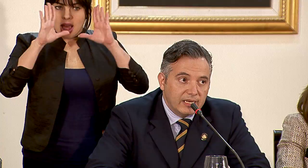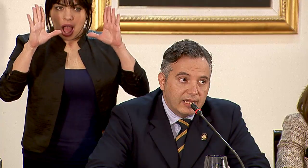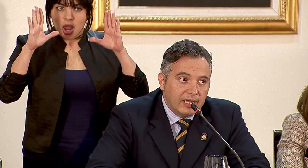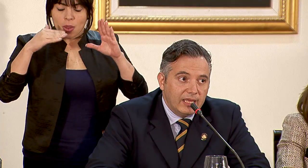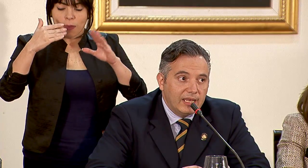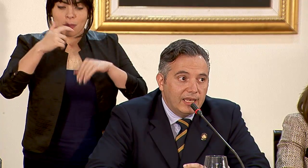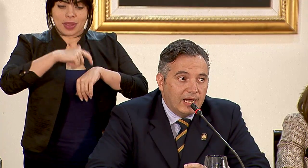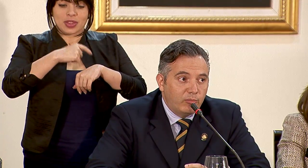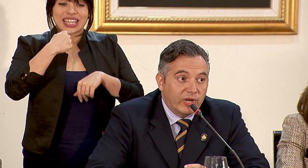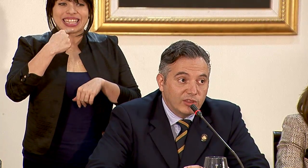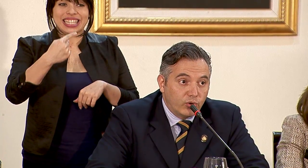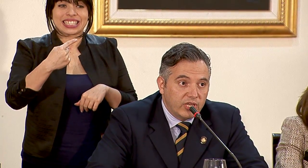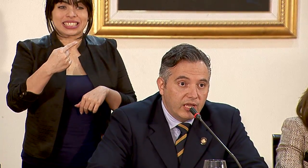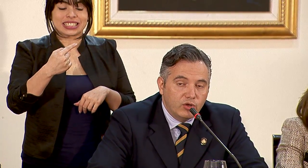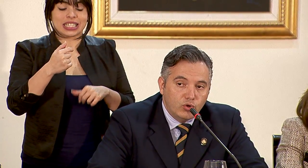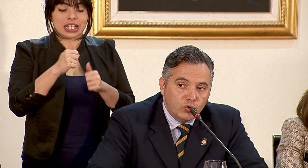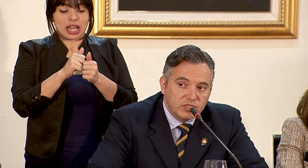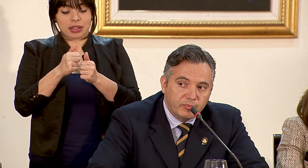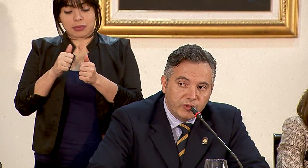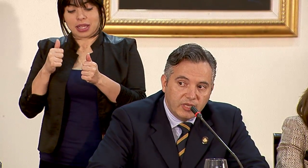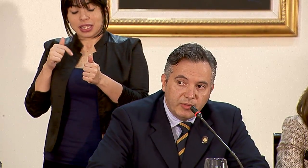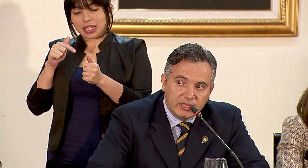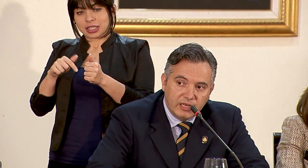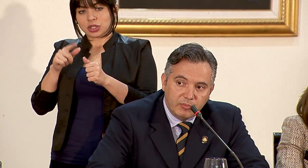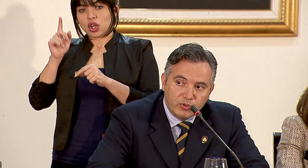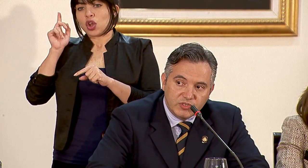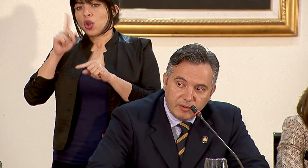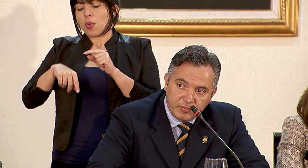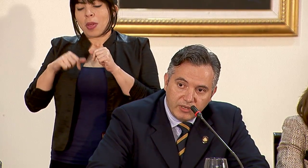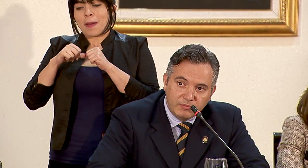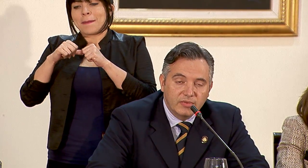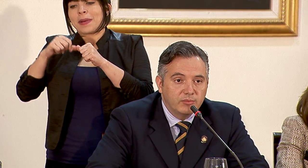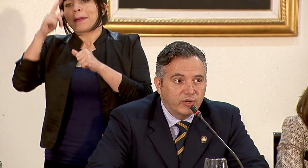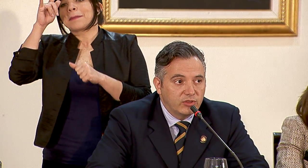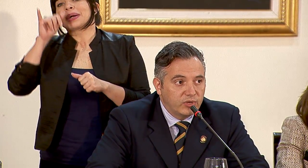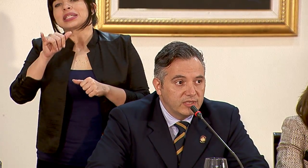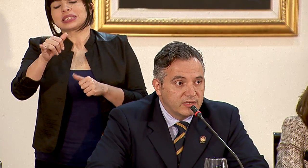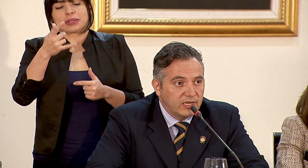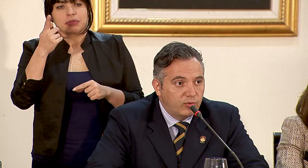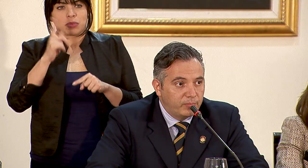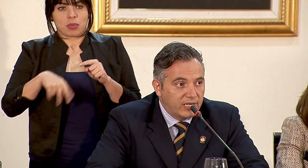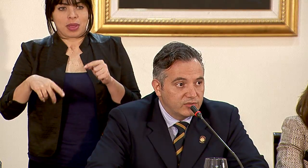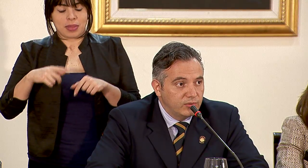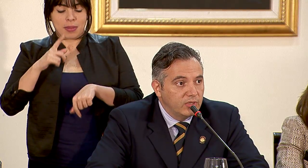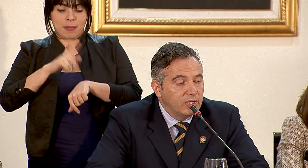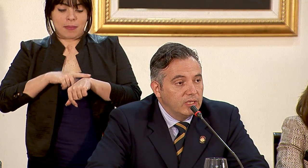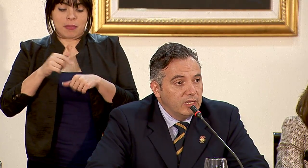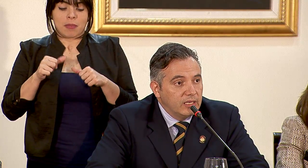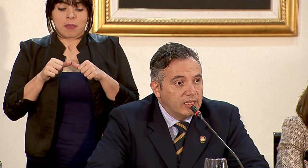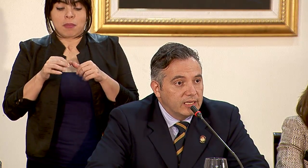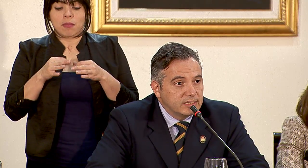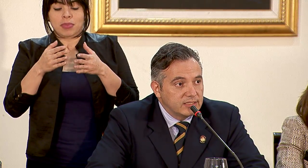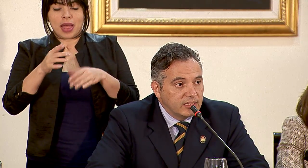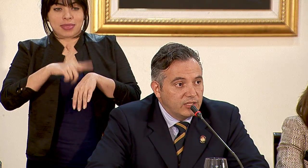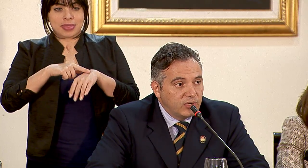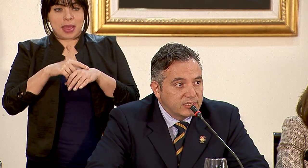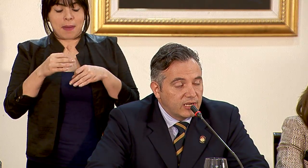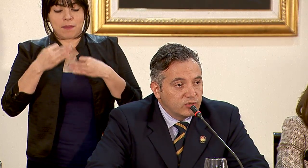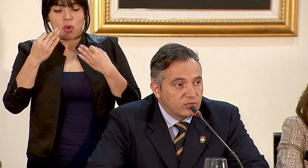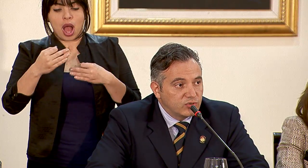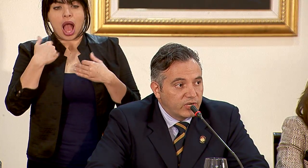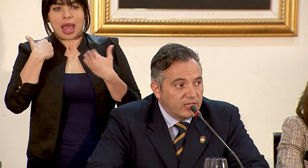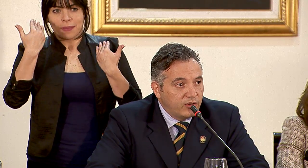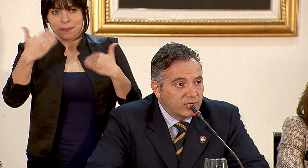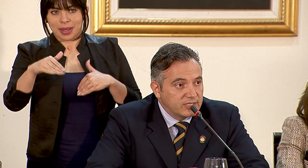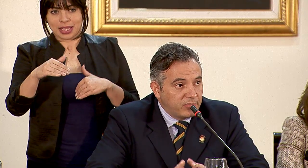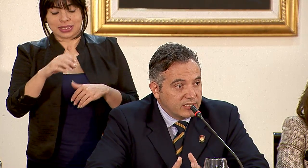hora de decir que la moratoria no se podía mantener por siempre. Las moratorias tienen un plazo. Y en este sentido, la